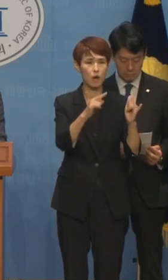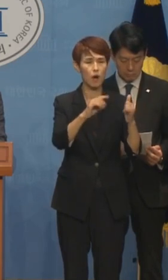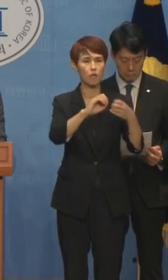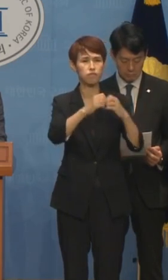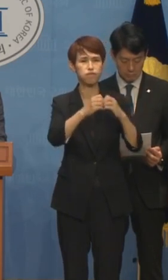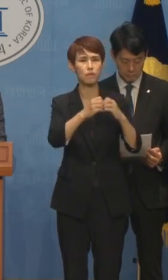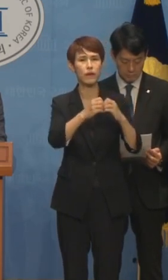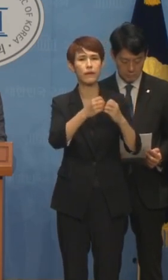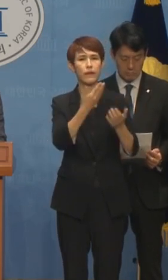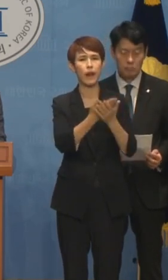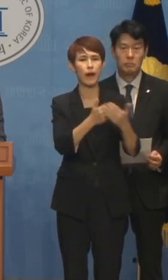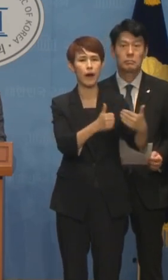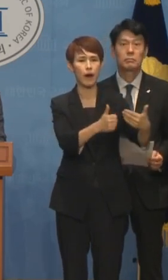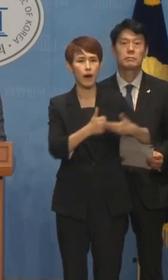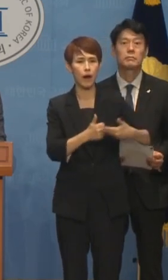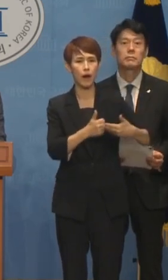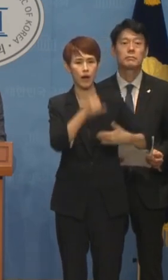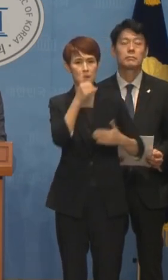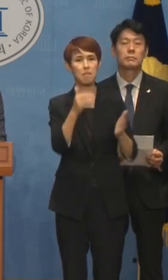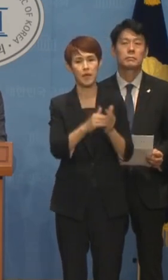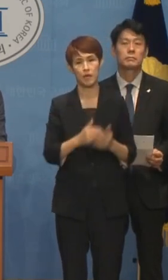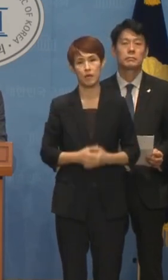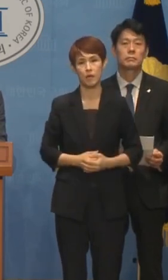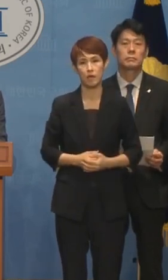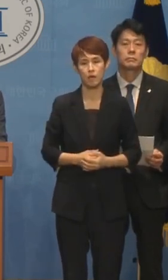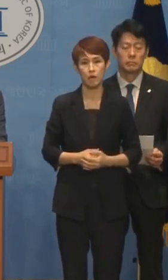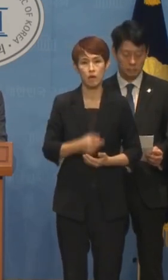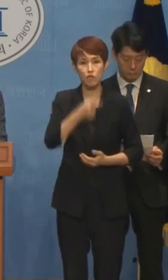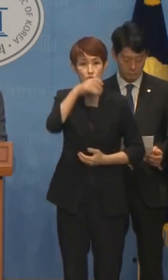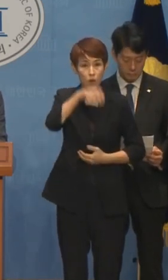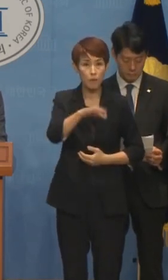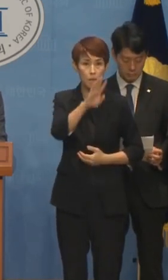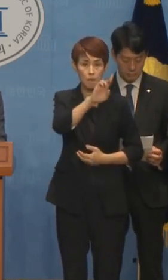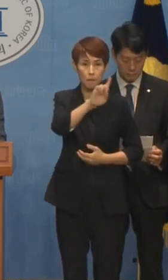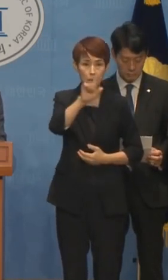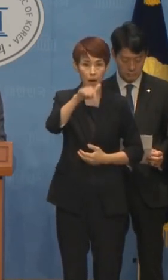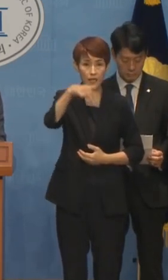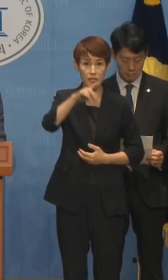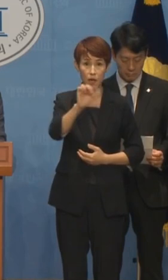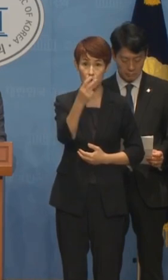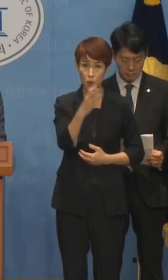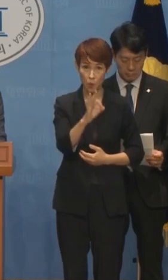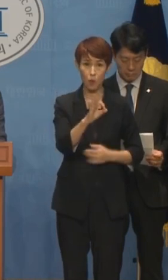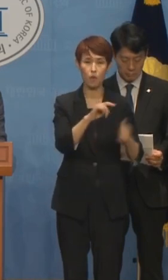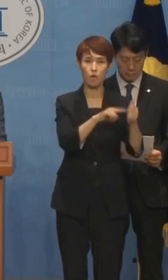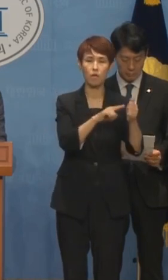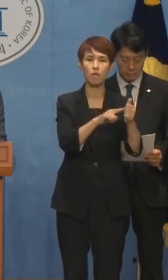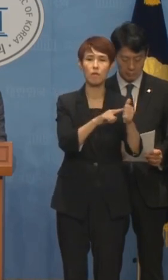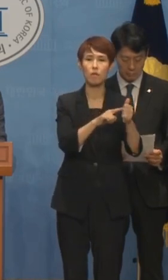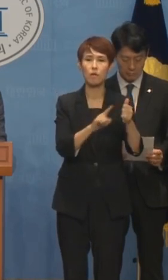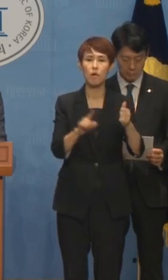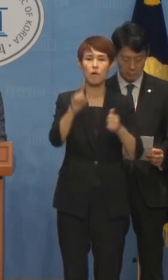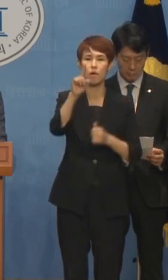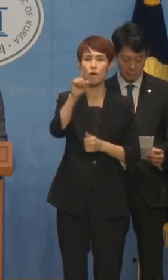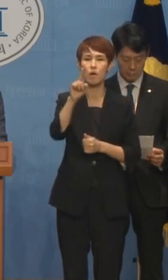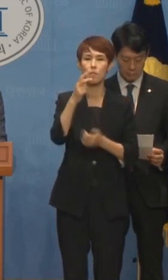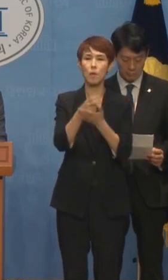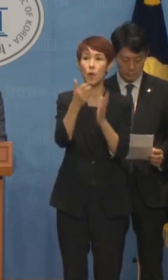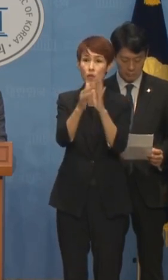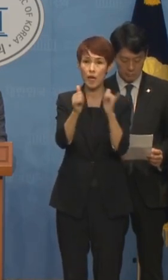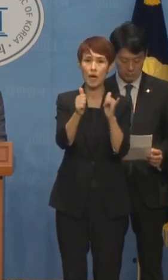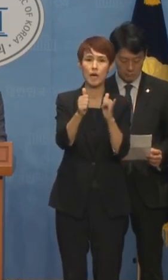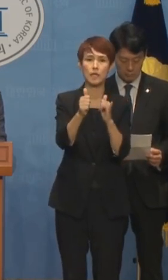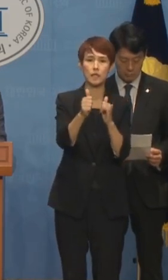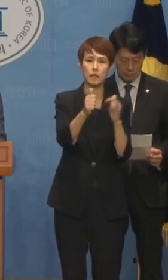조작을 제안받았다고 밝혔습니다. 수원지검 박상용 검사가 고등검사장 출신 변호사를 통해